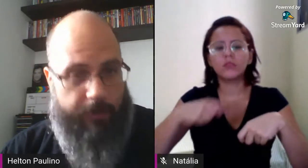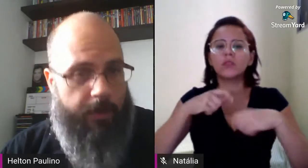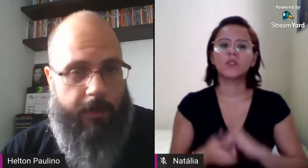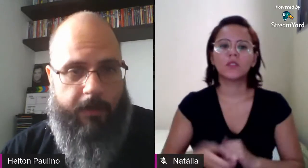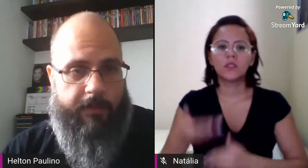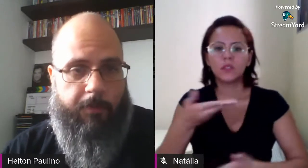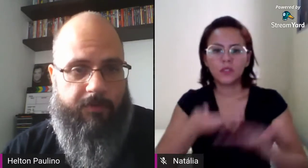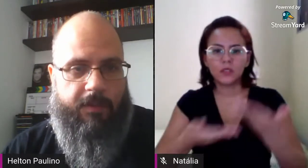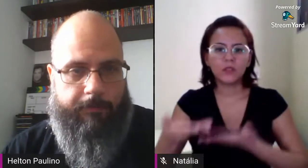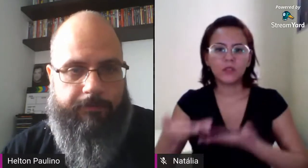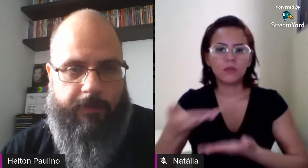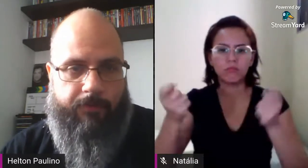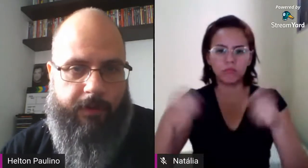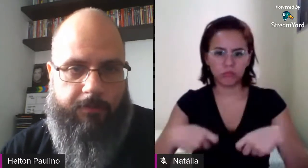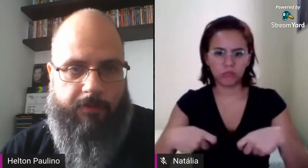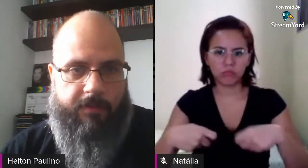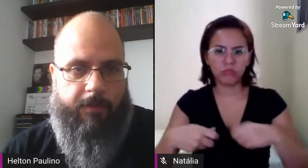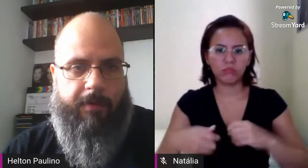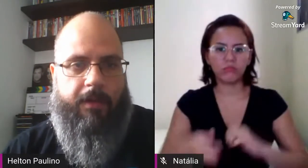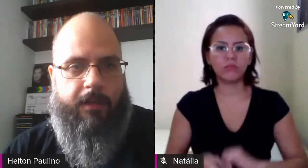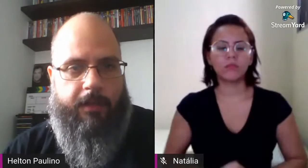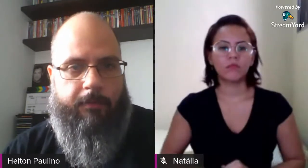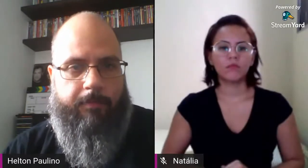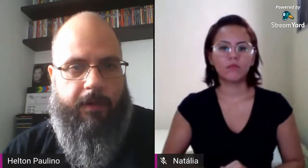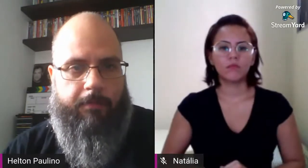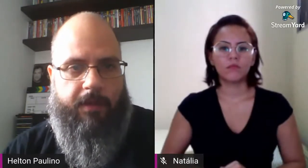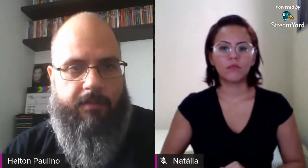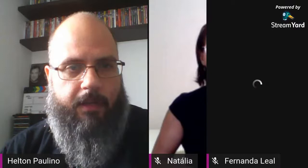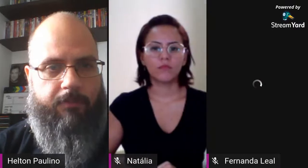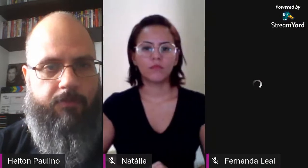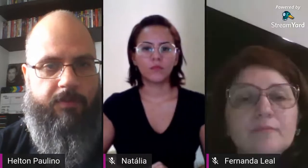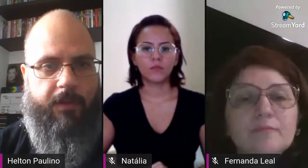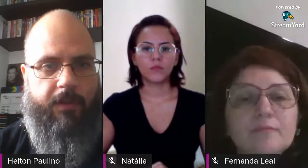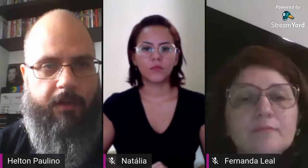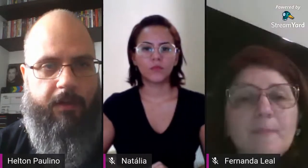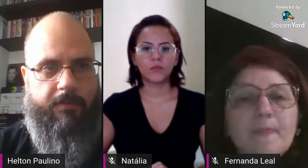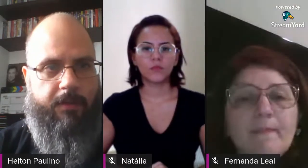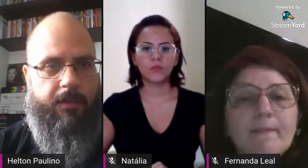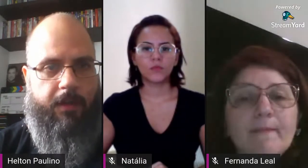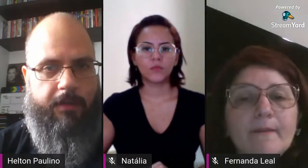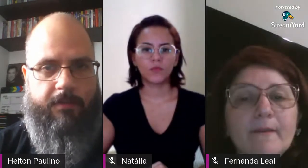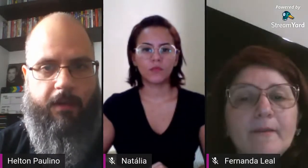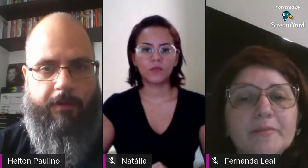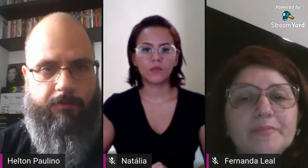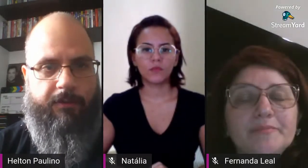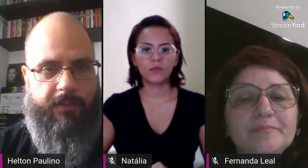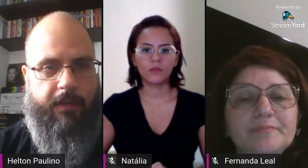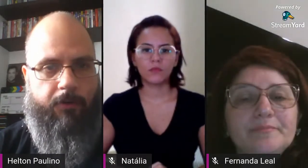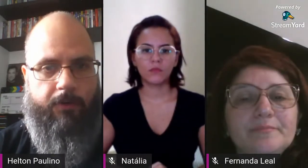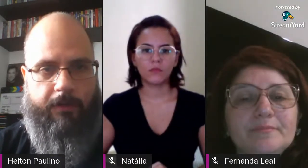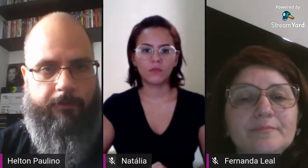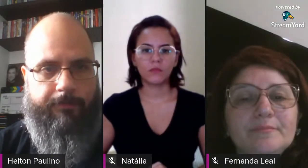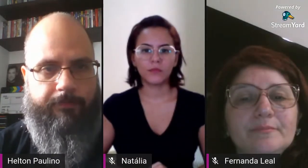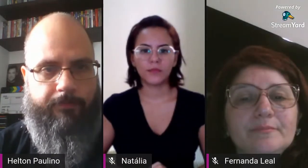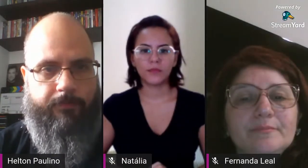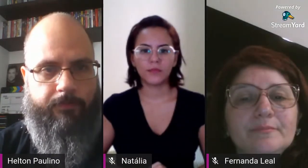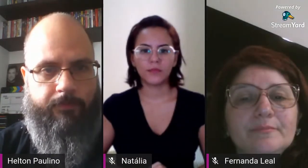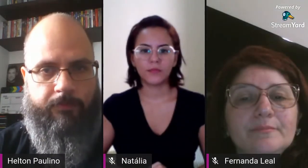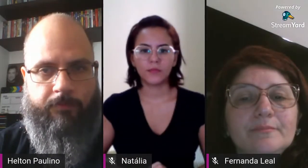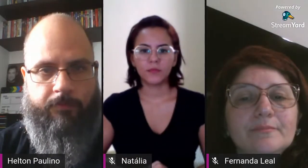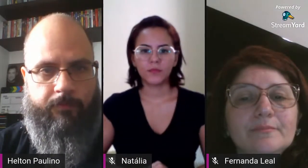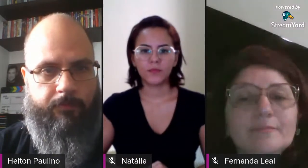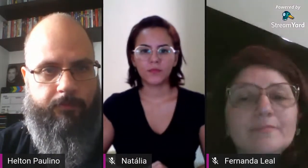E eu fico à disposição. Eu fico à disposição para mais indagações relacionadas a isso que a gente está colocando.